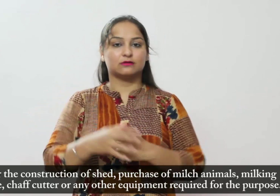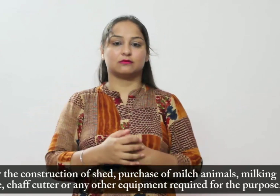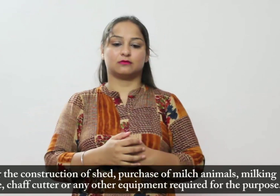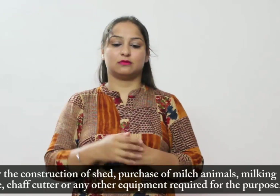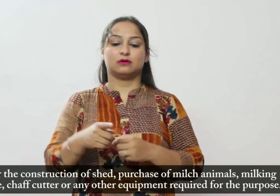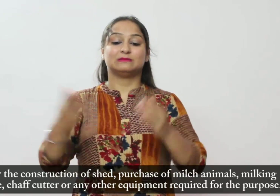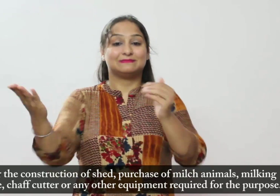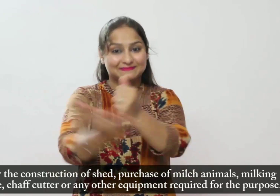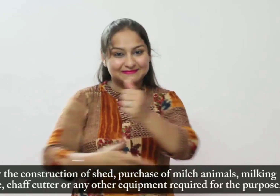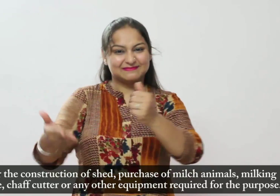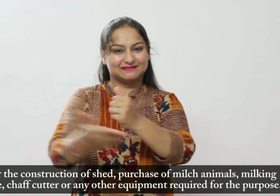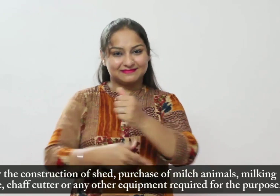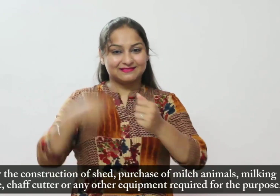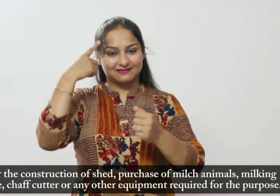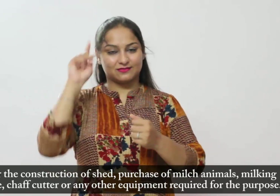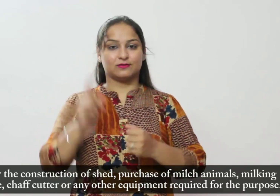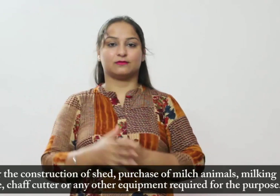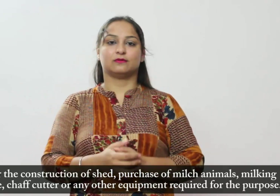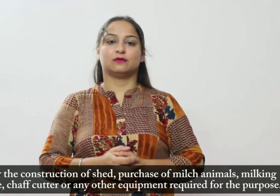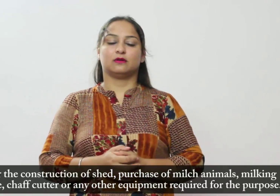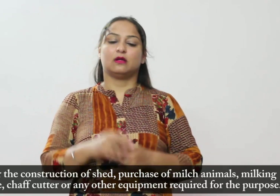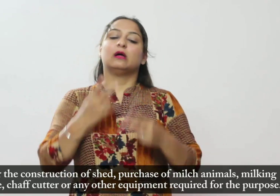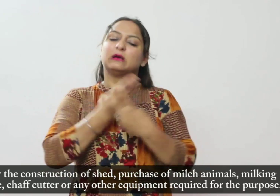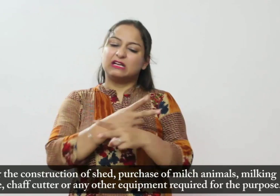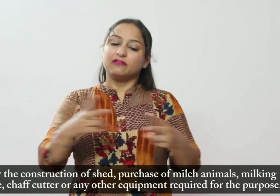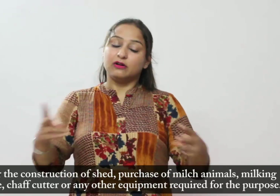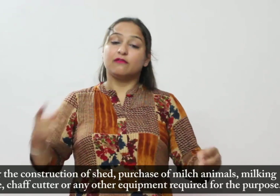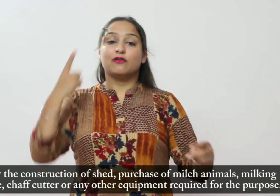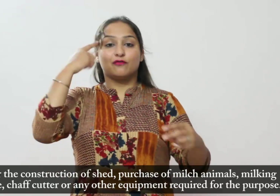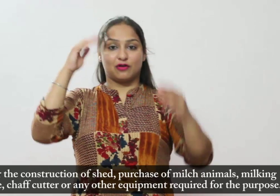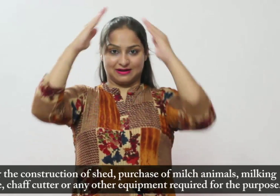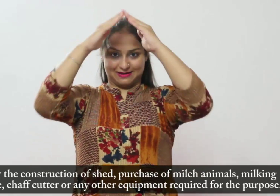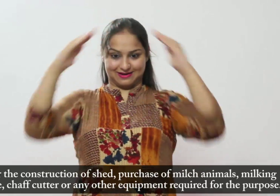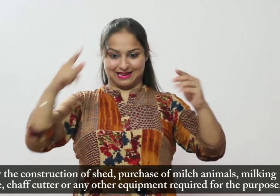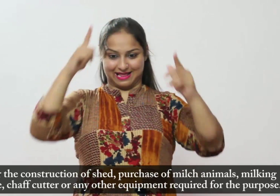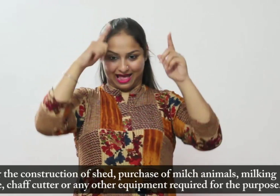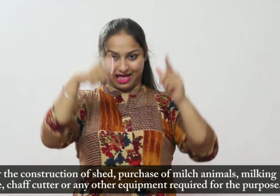इस उद्देश्य के लिए आवश्यक किसी अन्य उपकरण के लिए है।